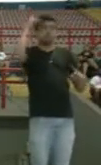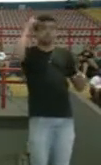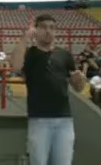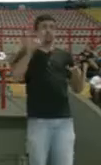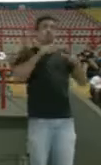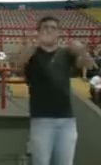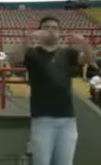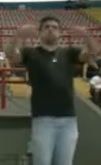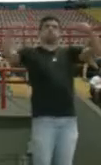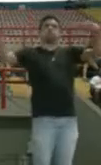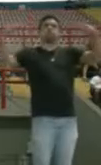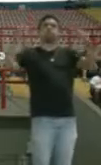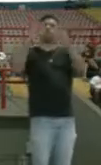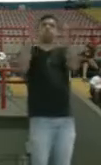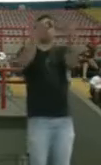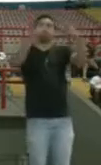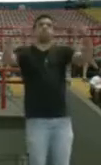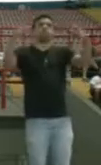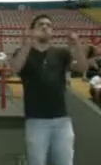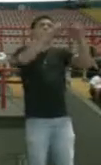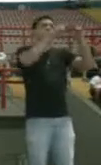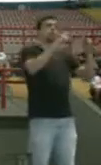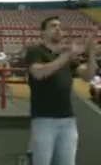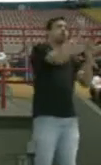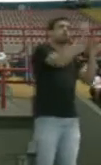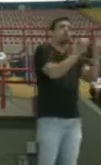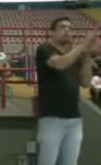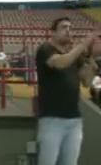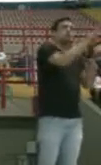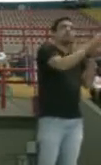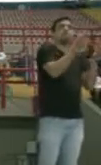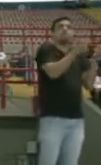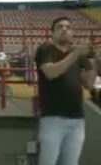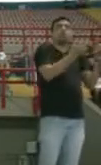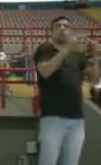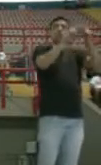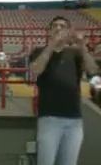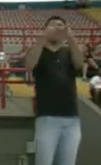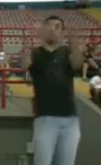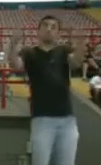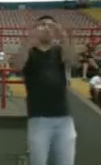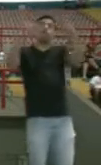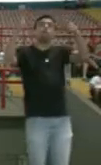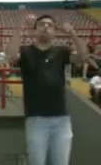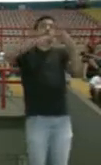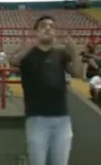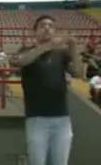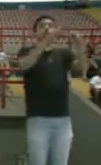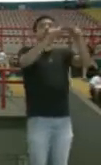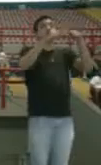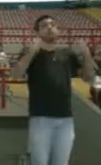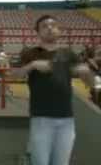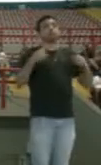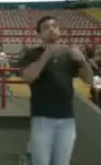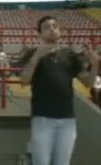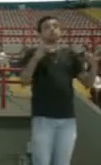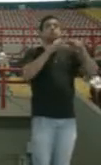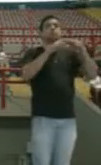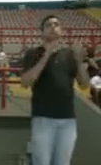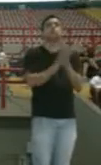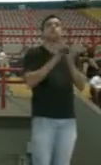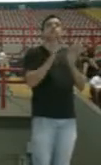do que a produção. Por isso que havia fome, por isso que havia necessidade, tá? Então, professor, o